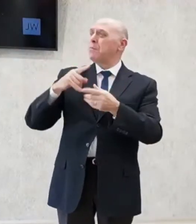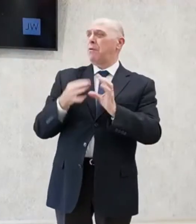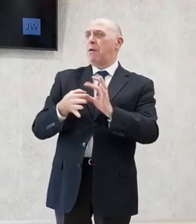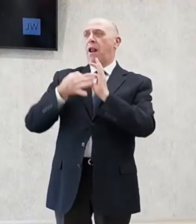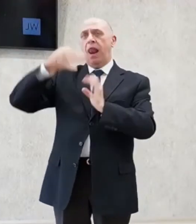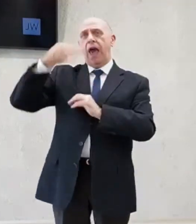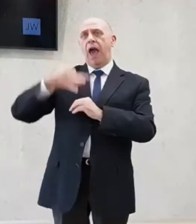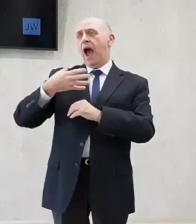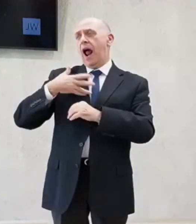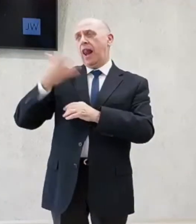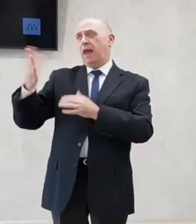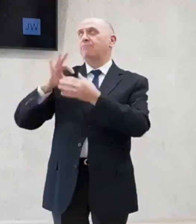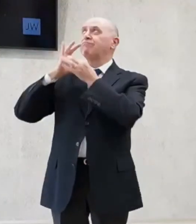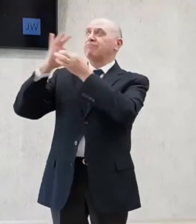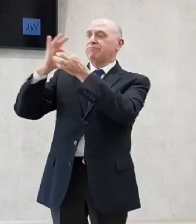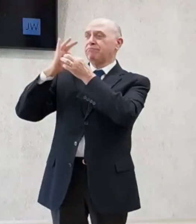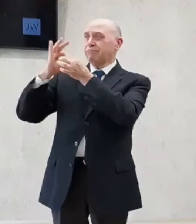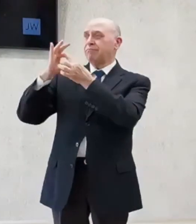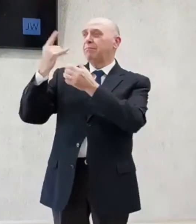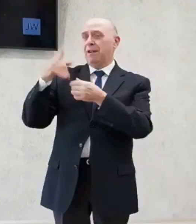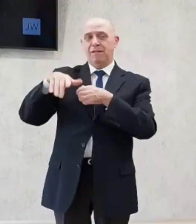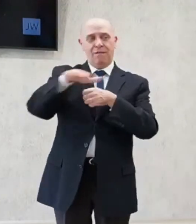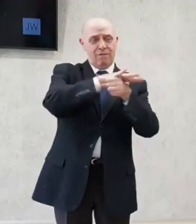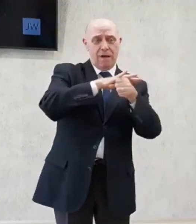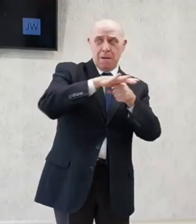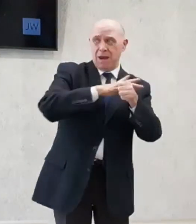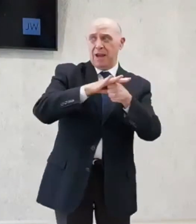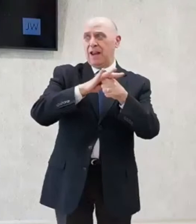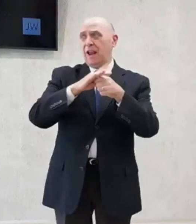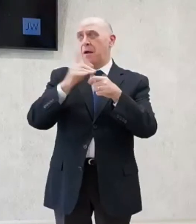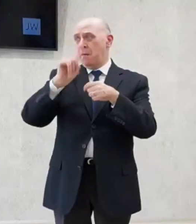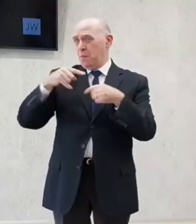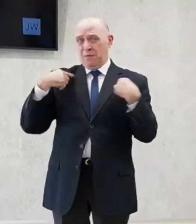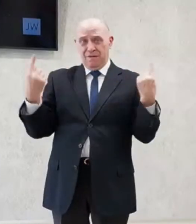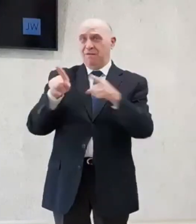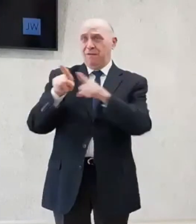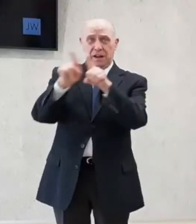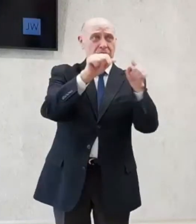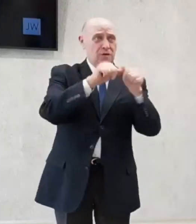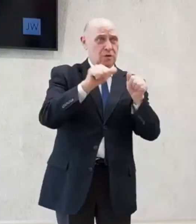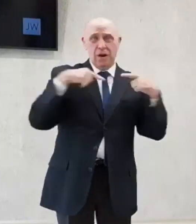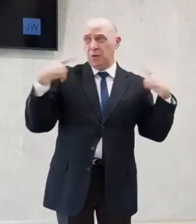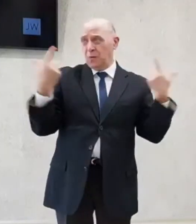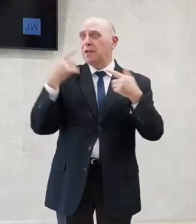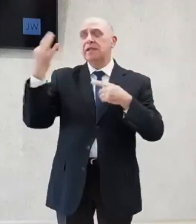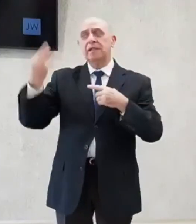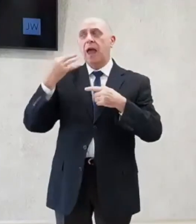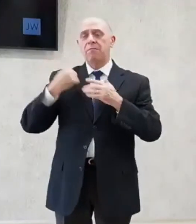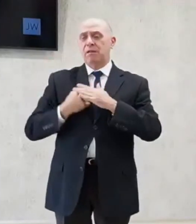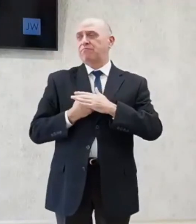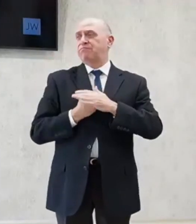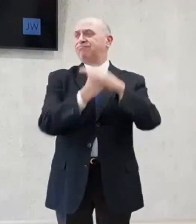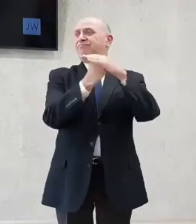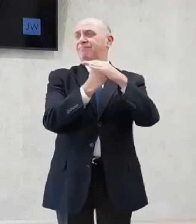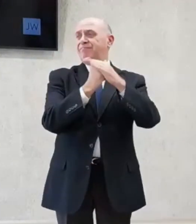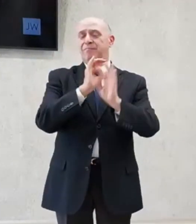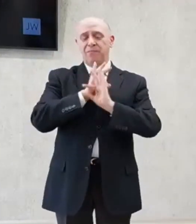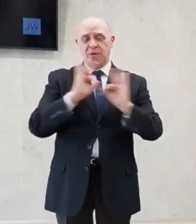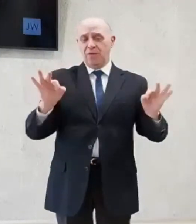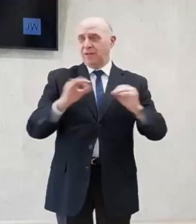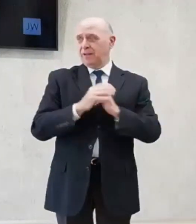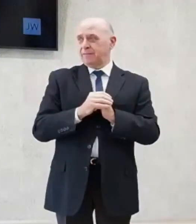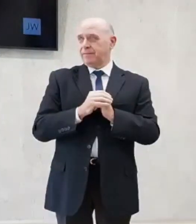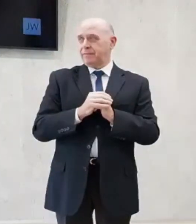e del desiderio di sostenere tutti i suoi familiari ma anche noi conservi cristiani un'esperienza personale